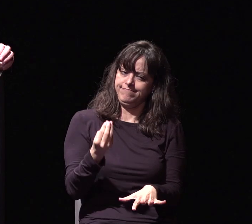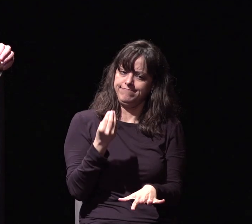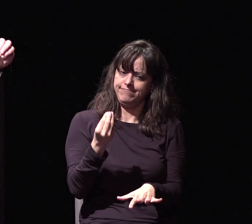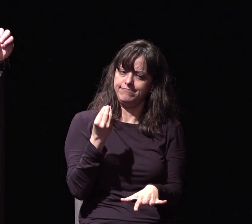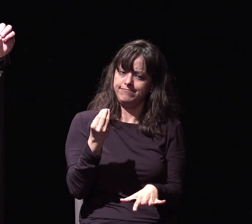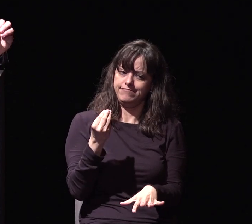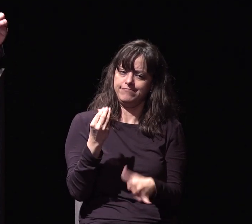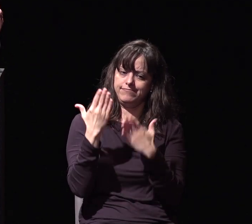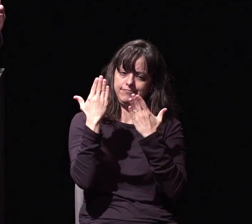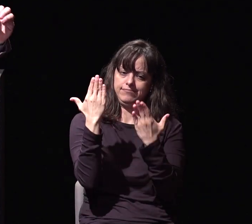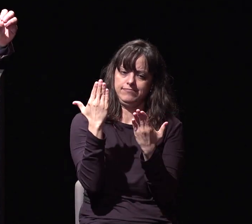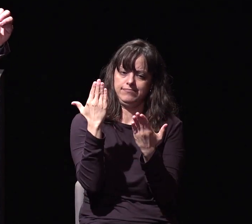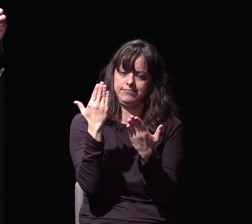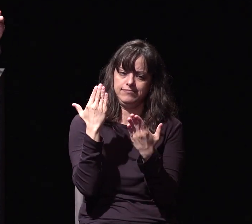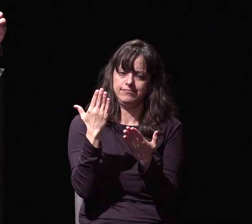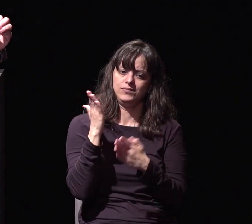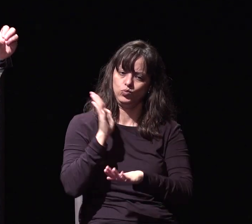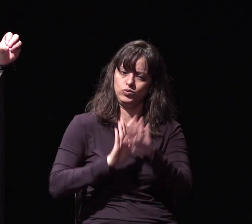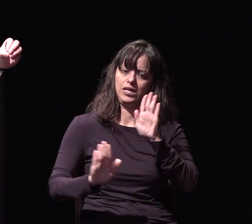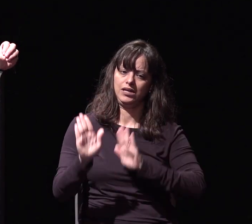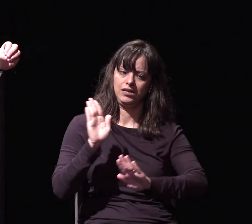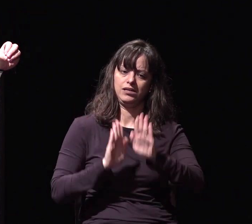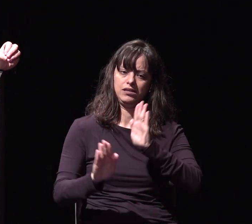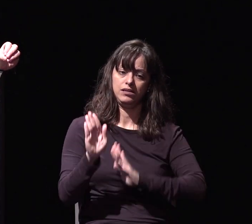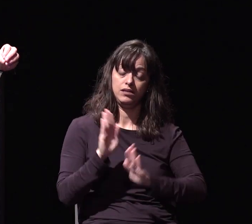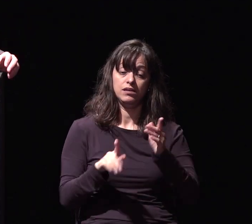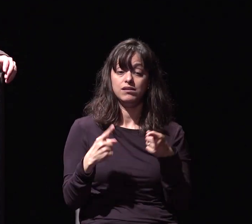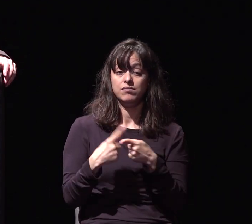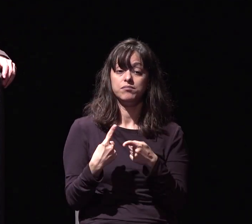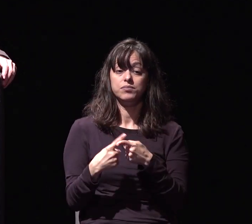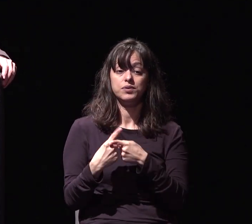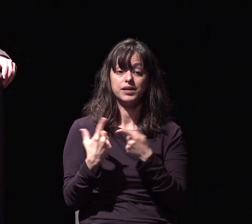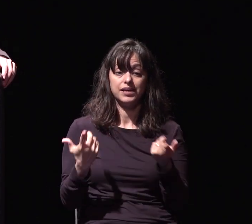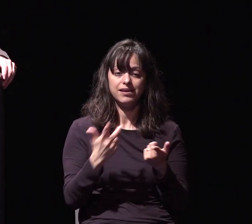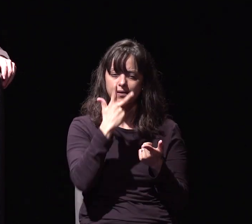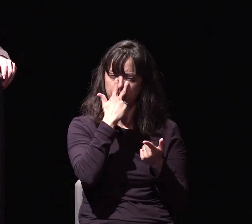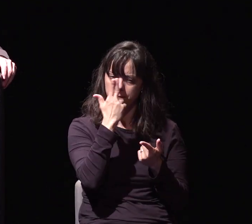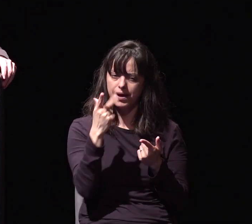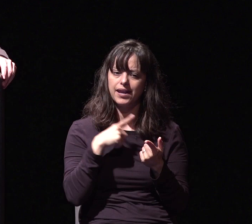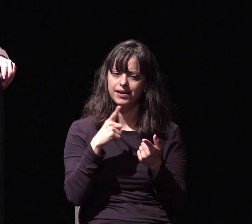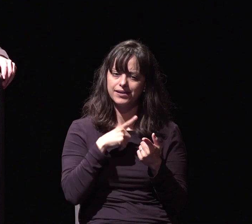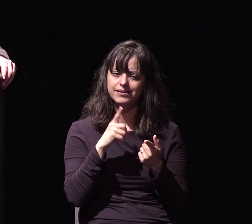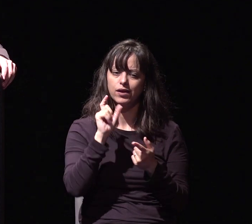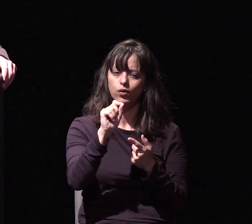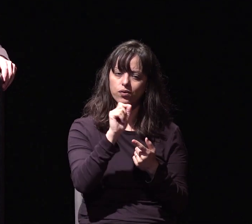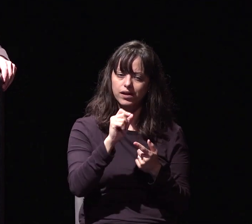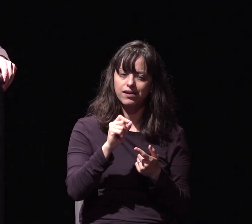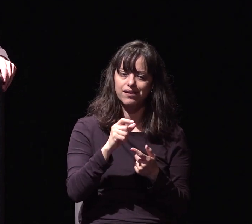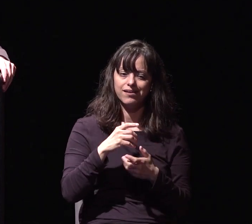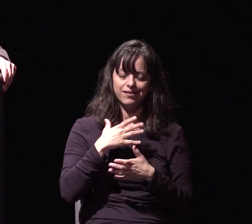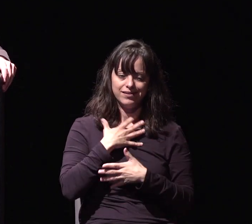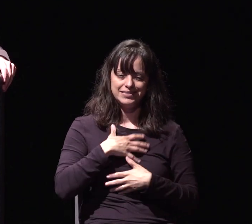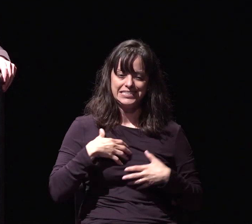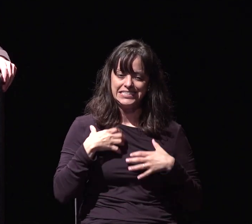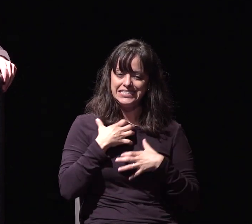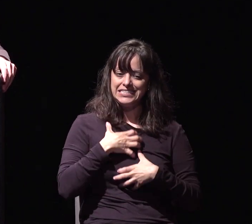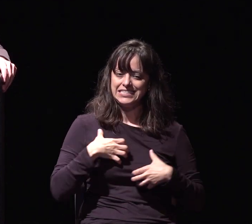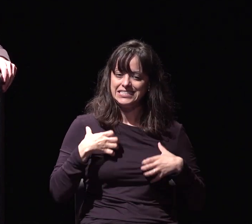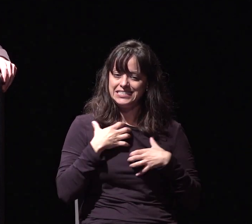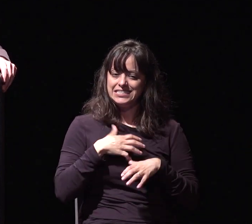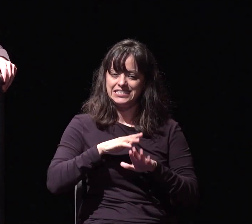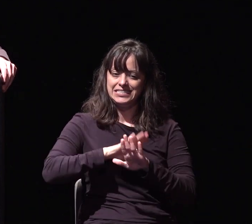falas, elas têm que se tomar muito cuidado com elas, porque elas vêm contaminadas de afeto, elas vêm contaminadas de